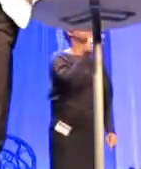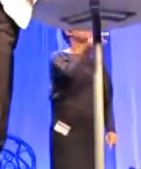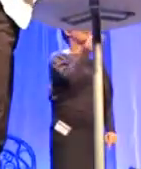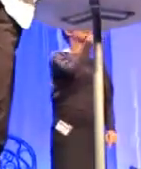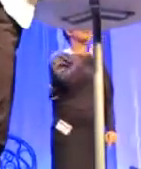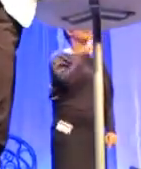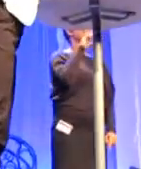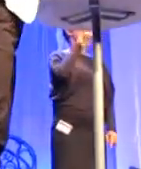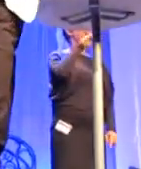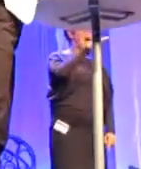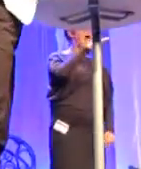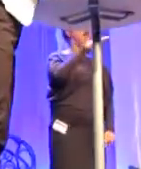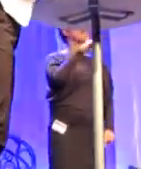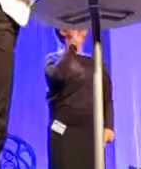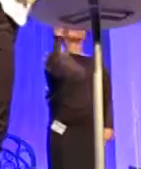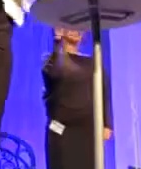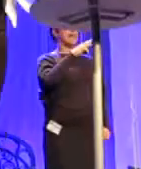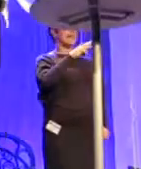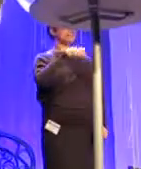Och det är